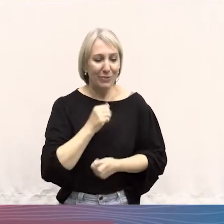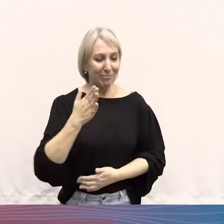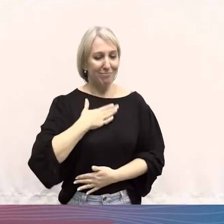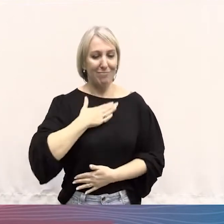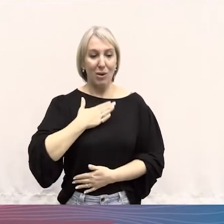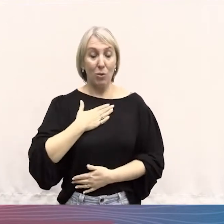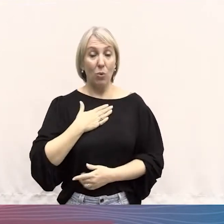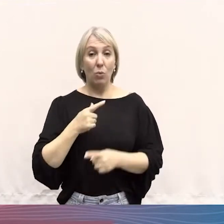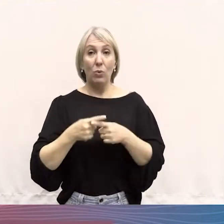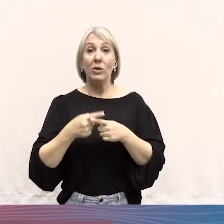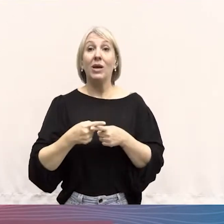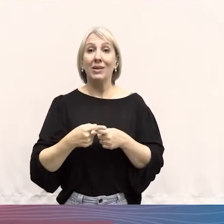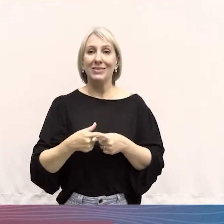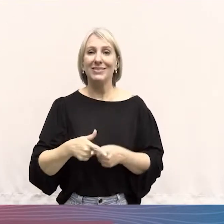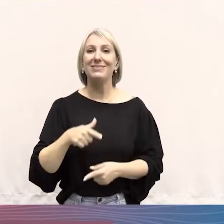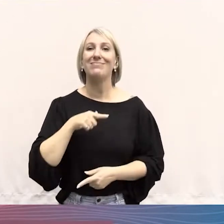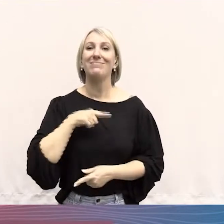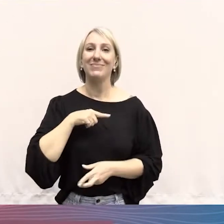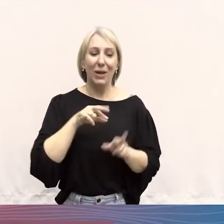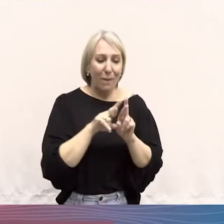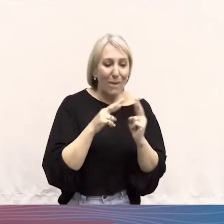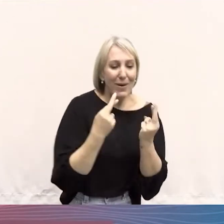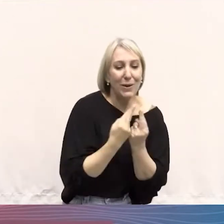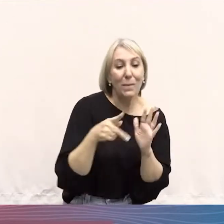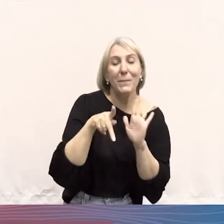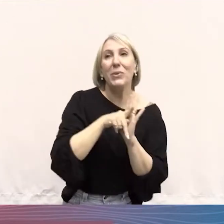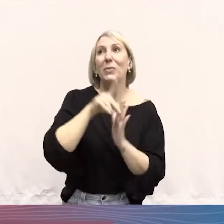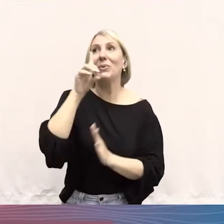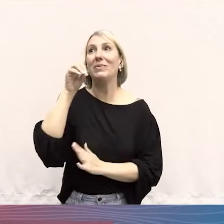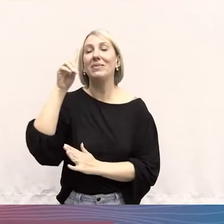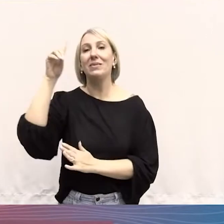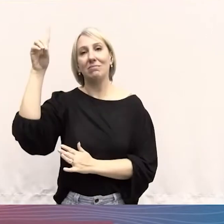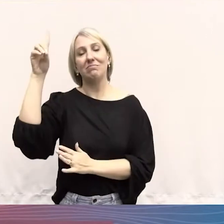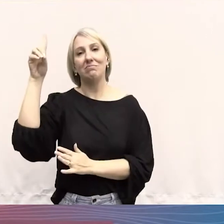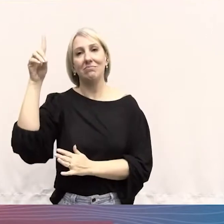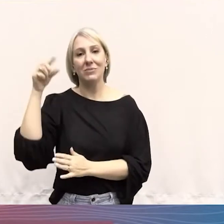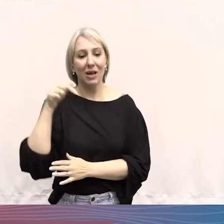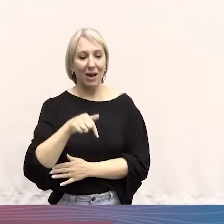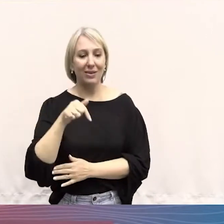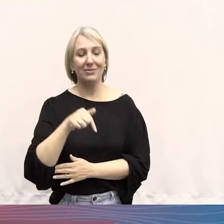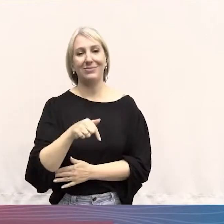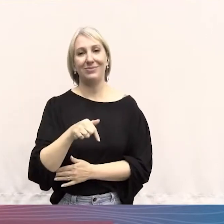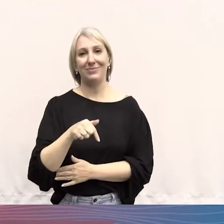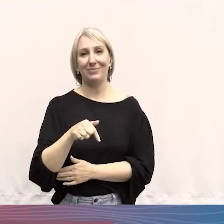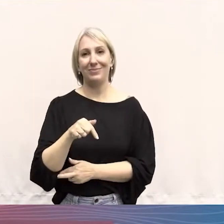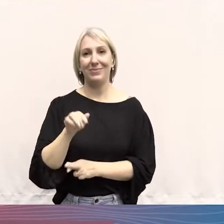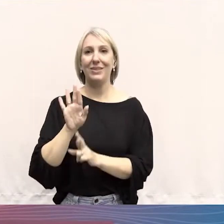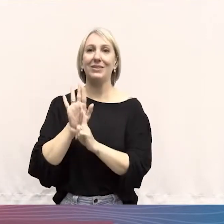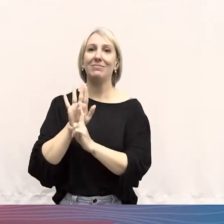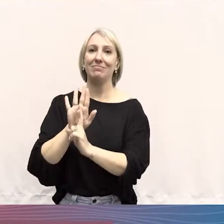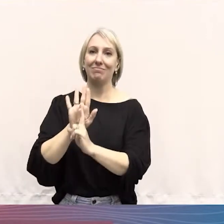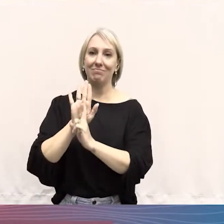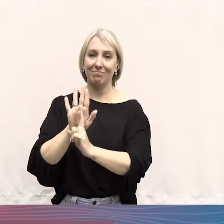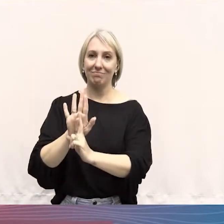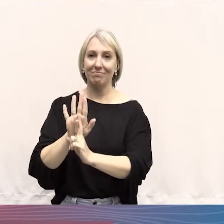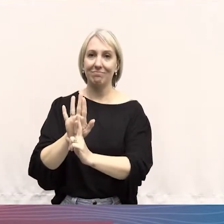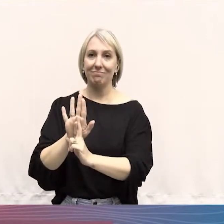reino aqui na terra. Não é maravilhoso, irmãos? Aí, irmãos, vocês sabem